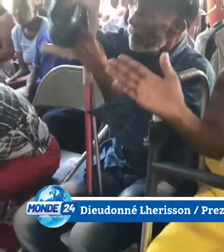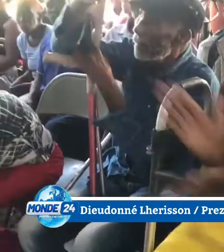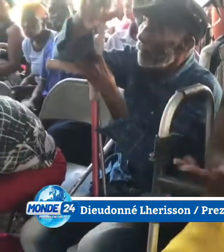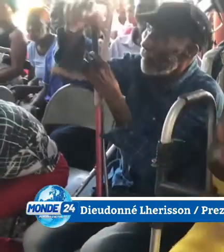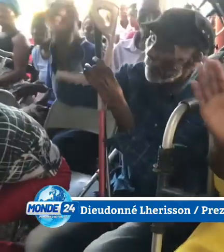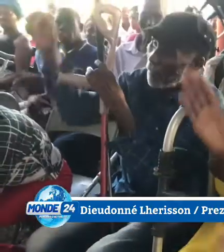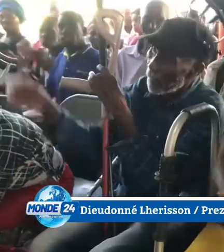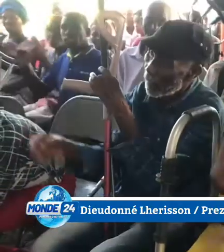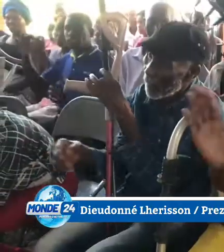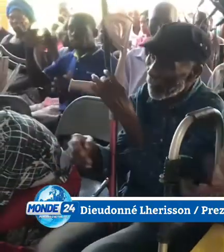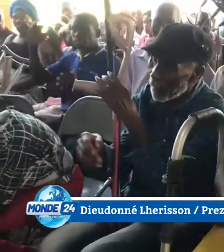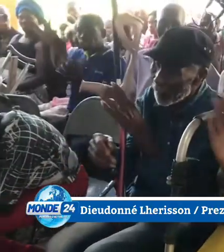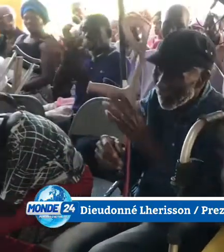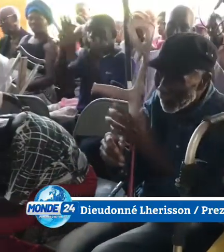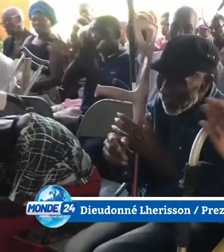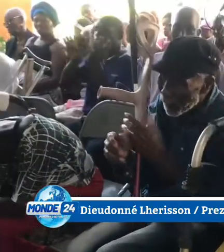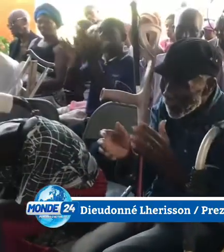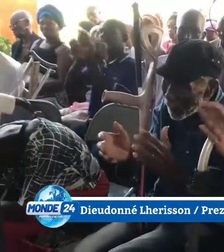qui genouillé